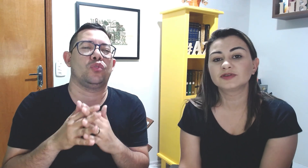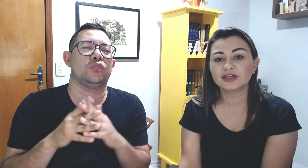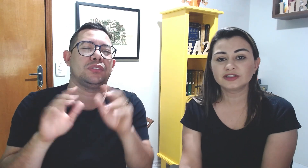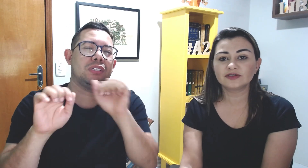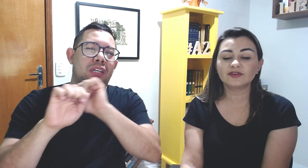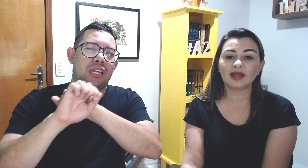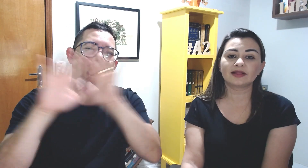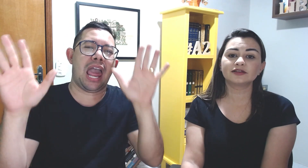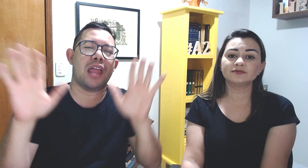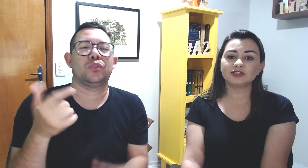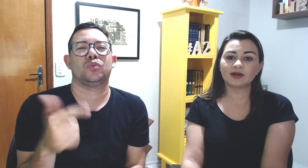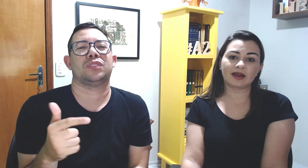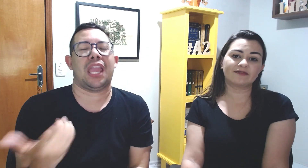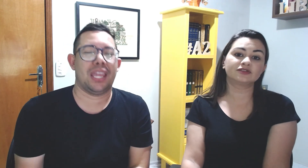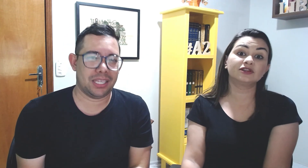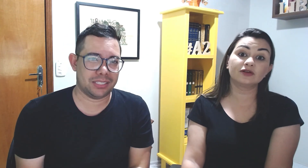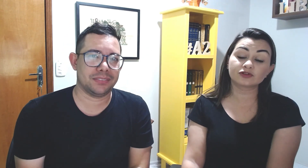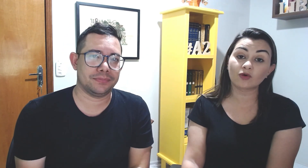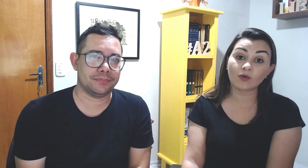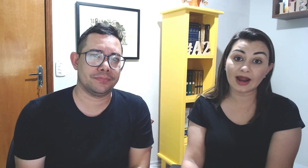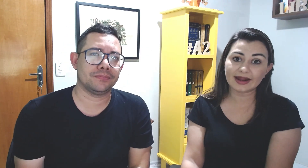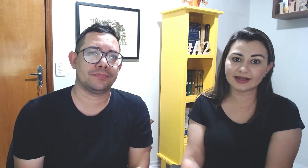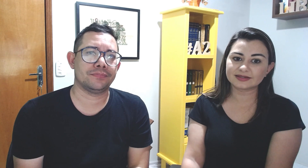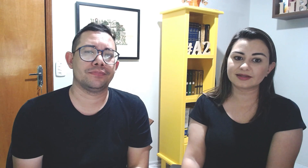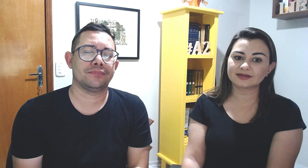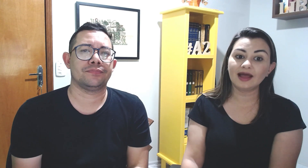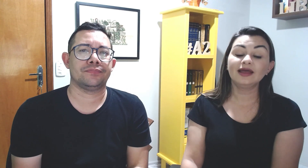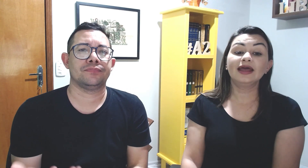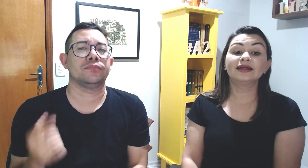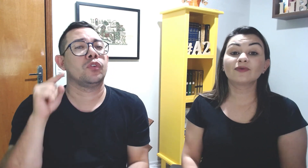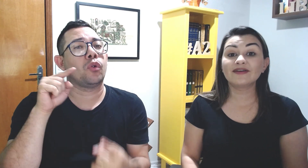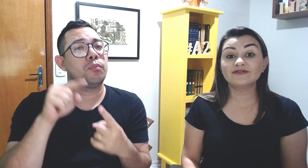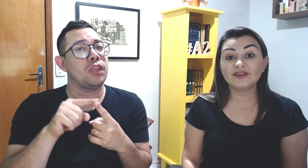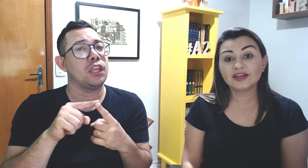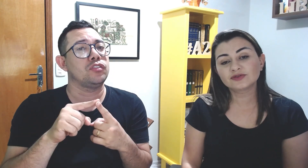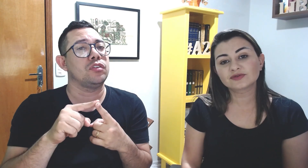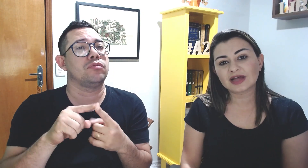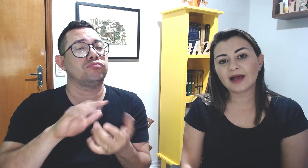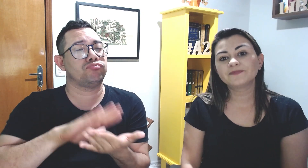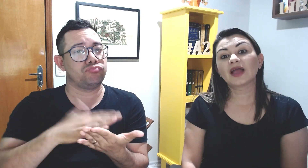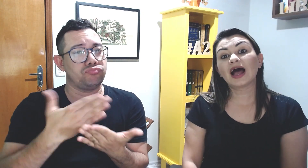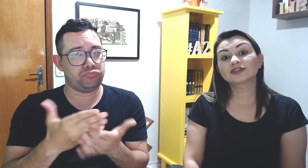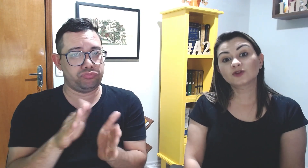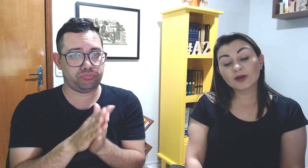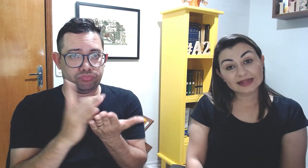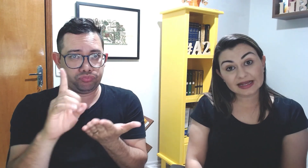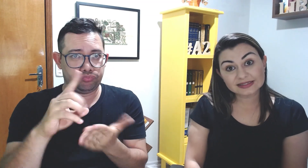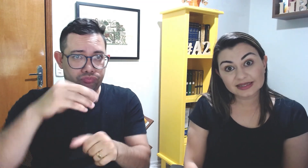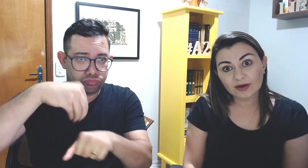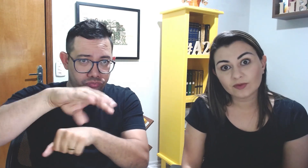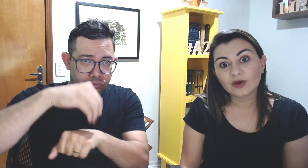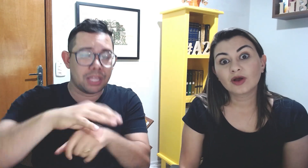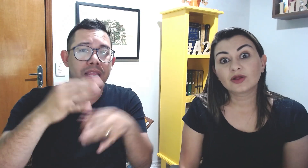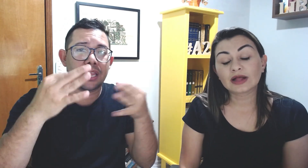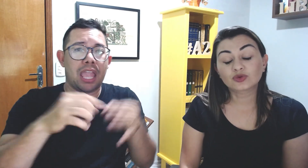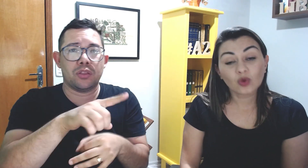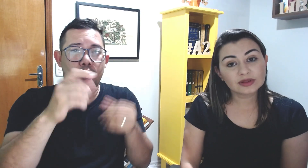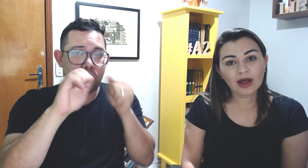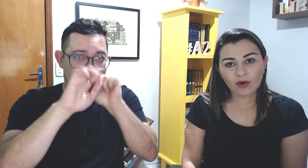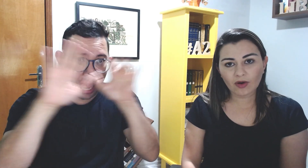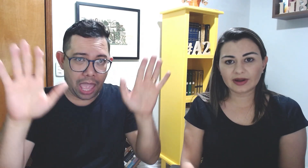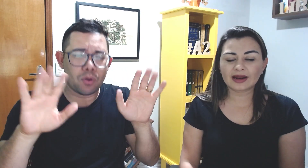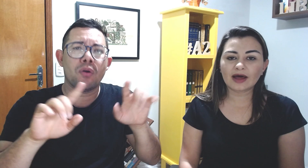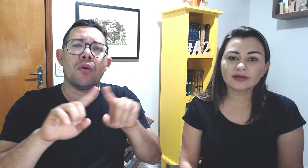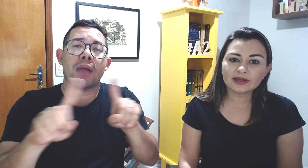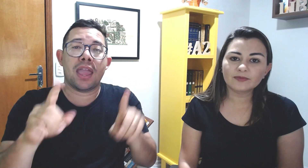nosso objetivo, que é transmitir a palavra de Deus com clareza, tá? Então evite usar a soletração